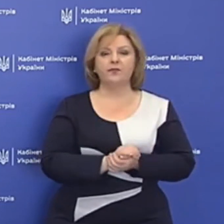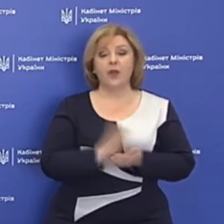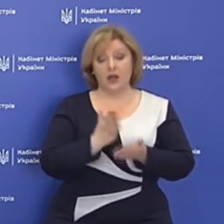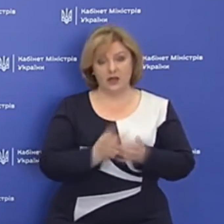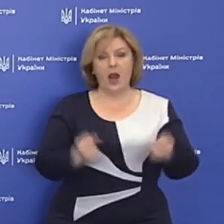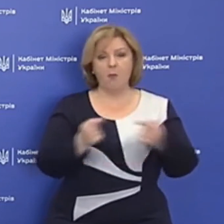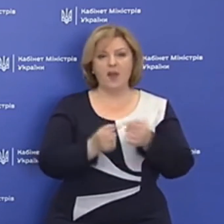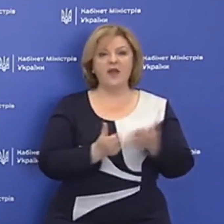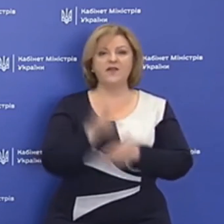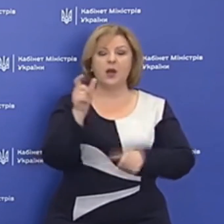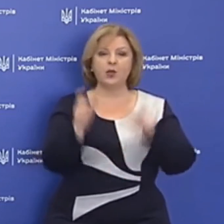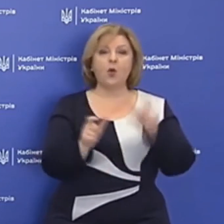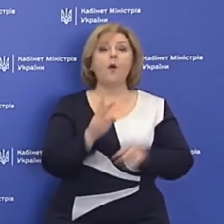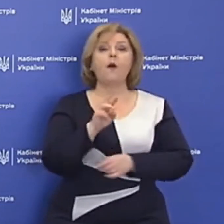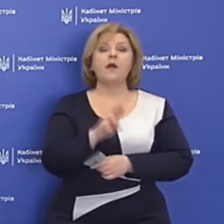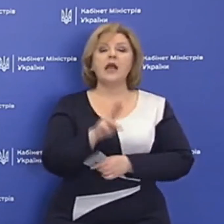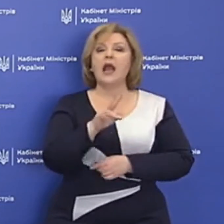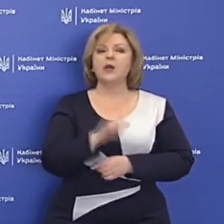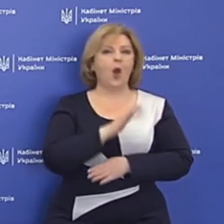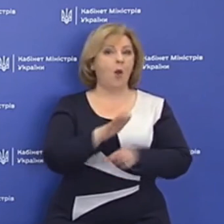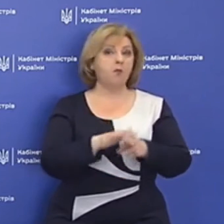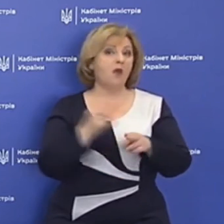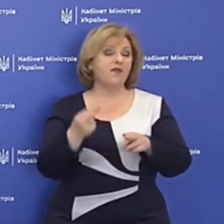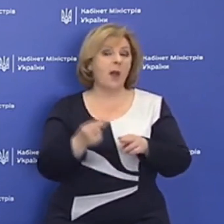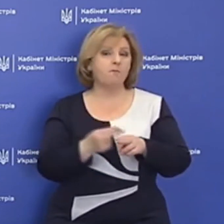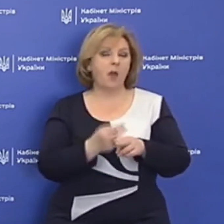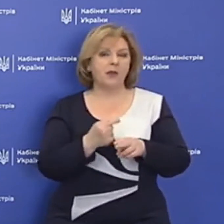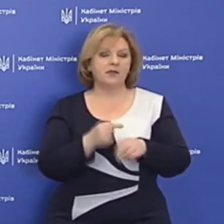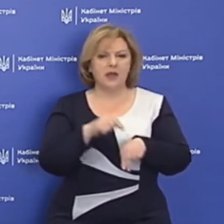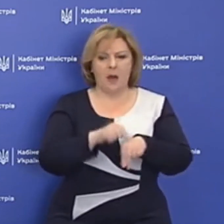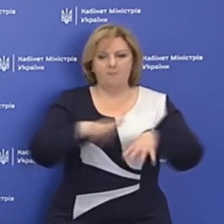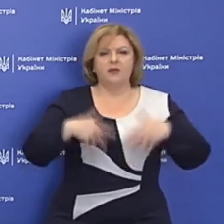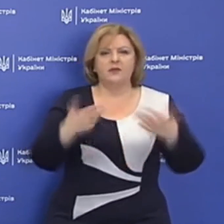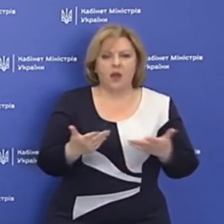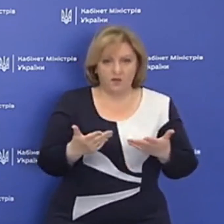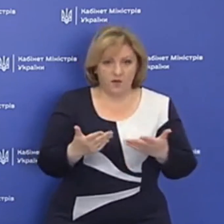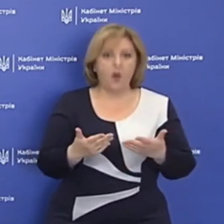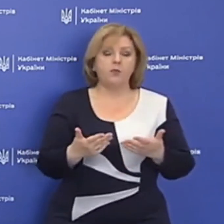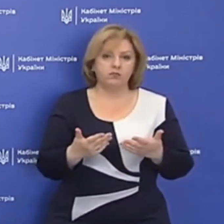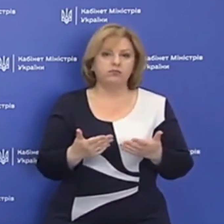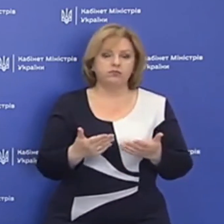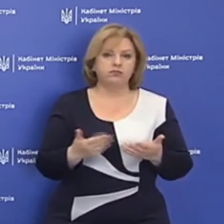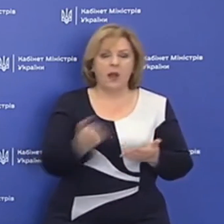певна кількість людей, які повністю безсимптомно переносять коронавірусну хворобу